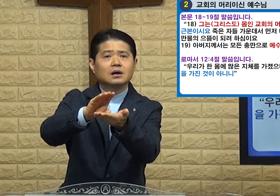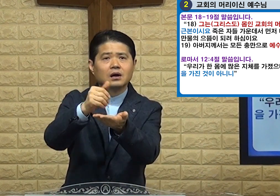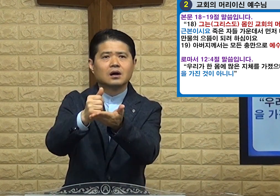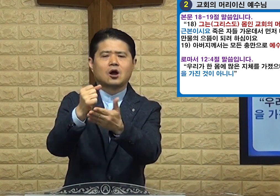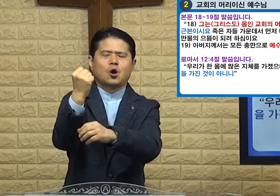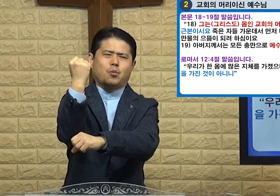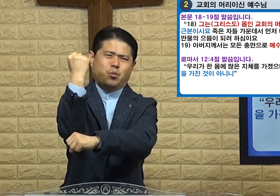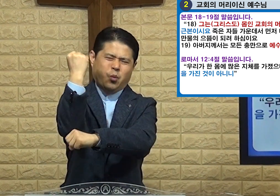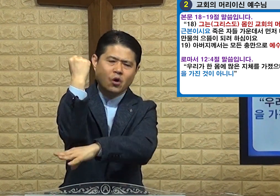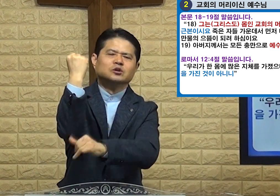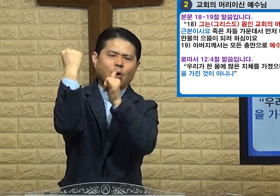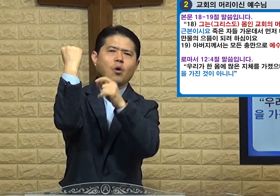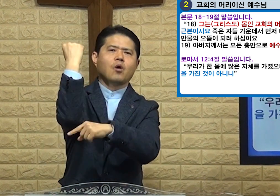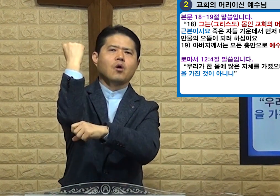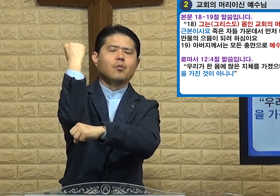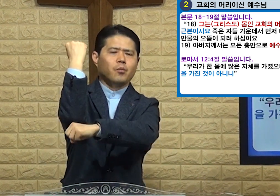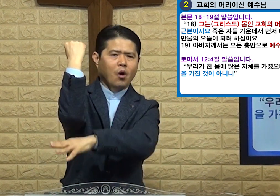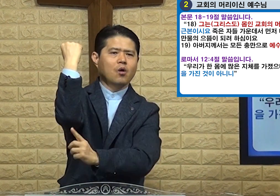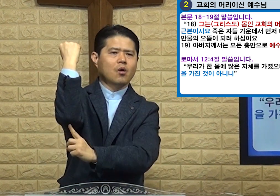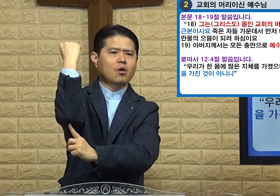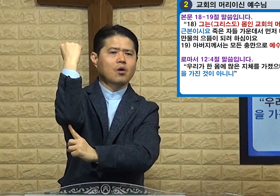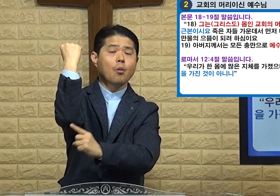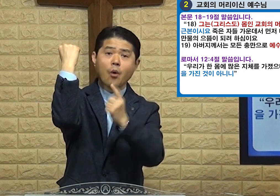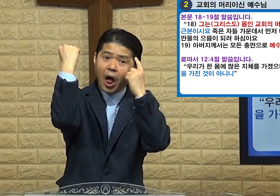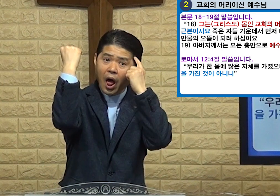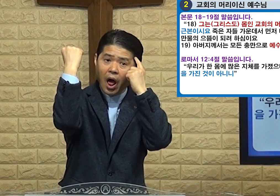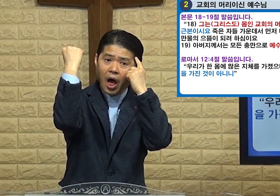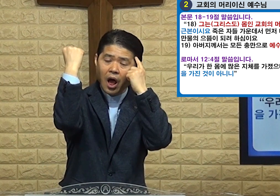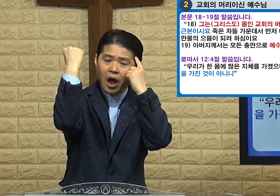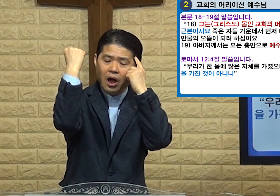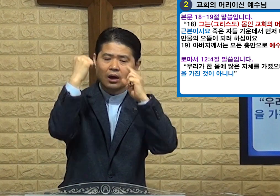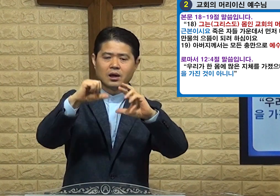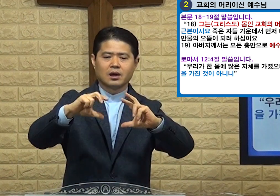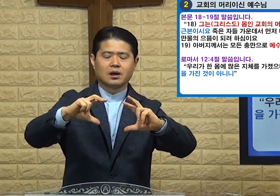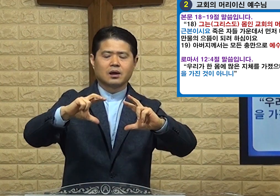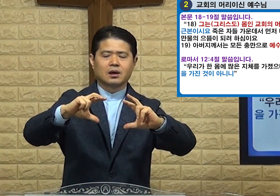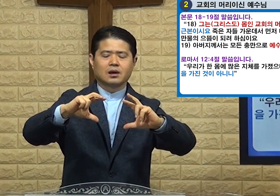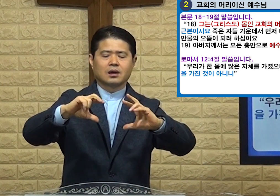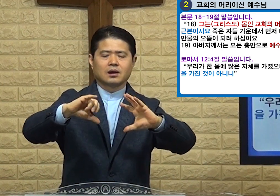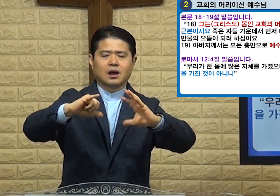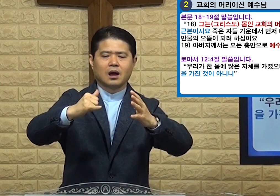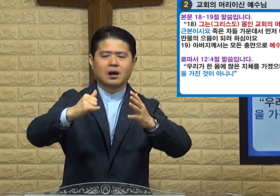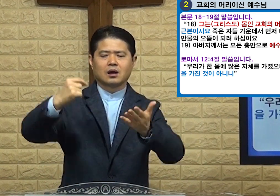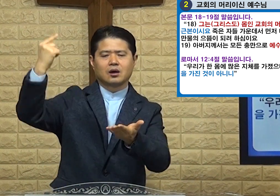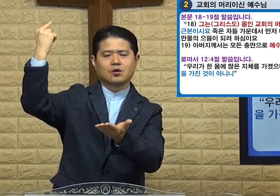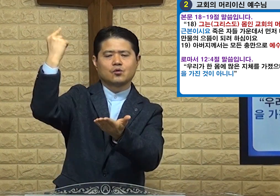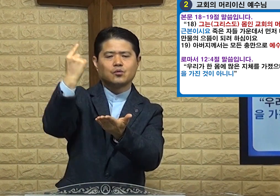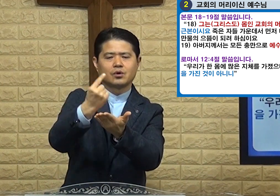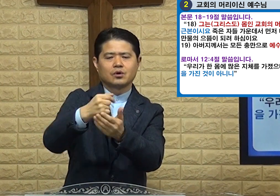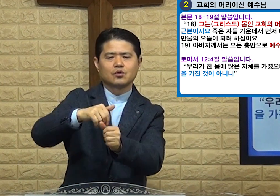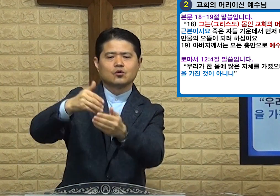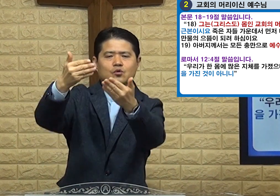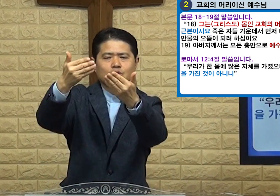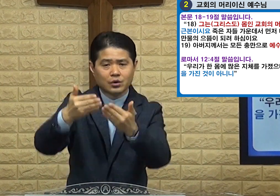그가 근본이시요. 이 그리스도가 근본이라는 이유는 세상에